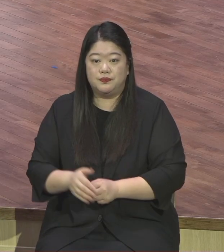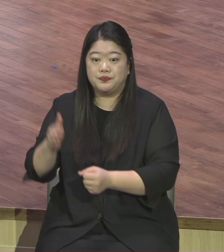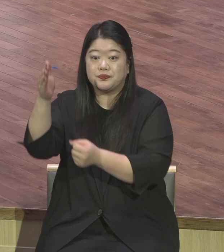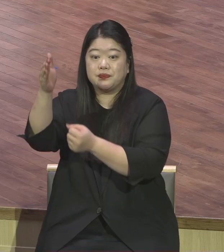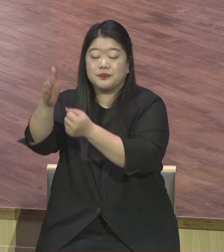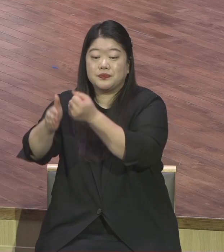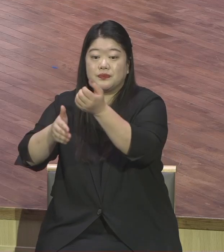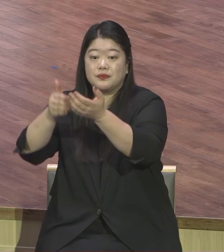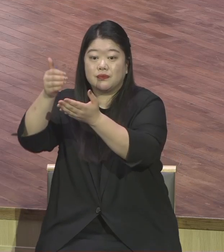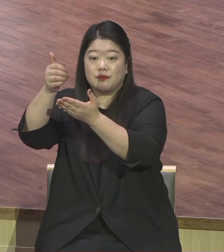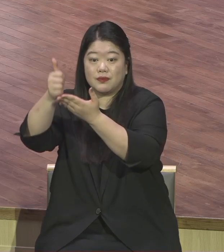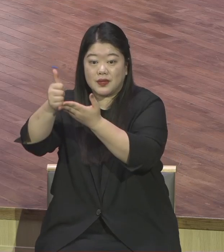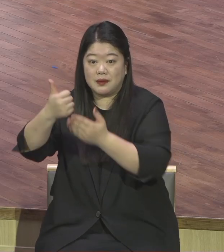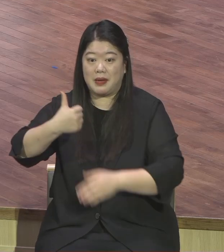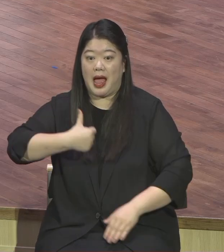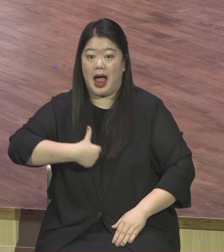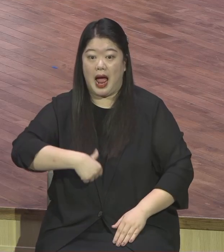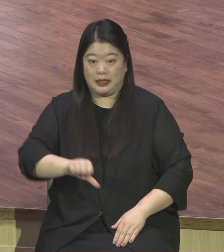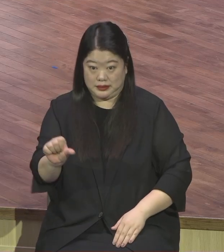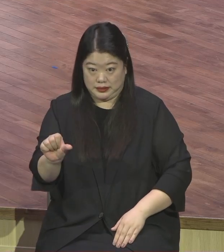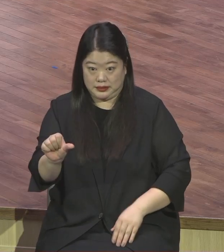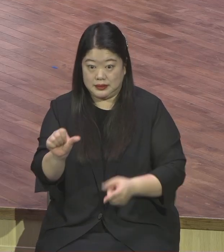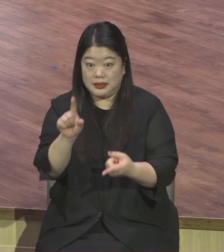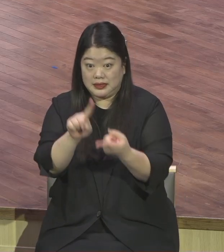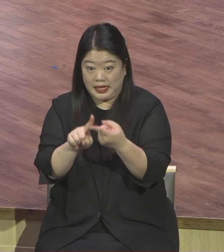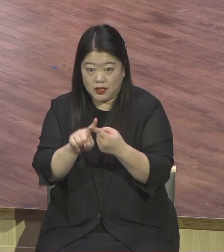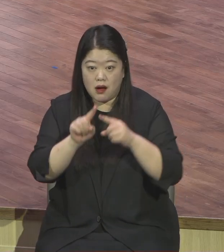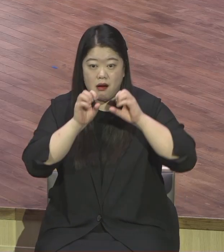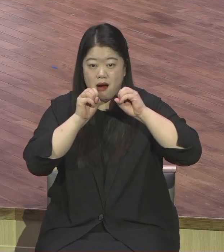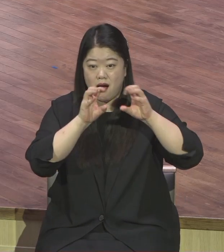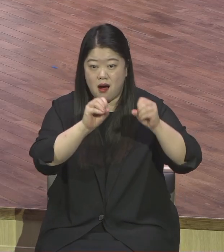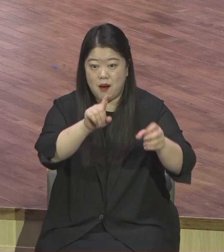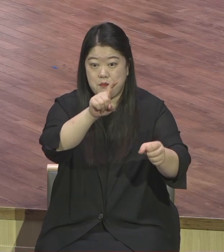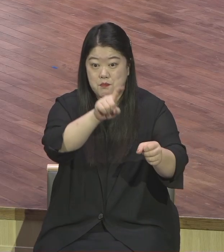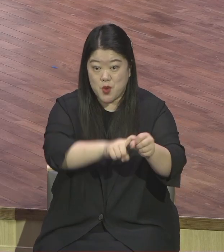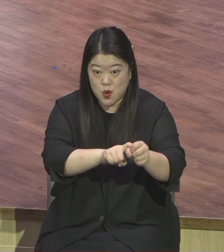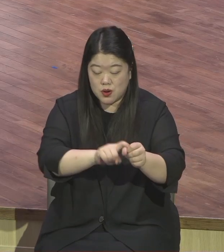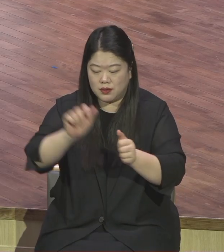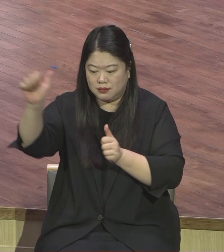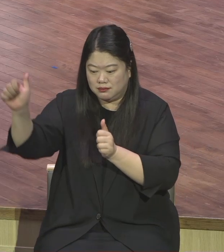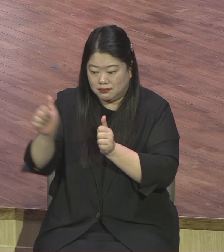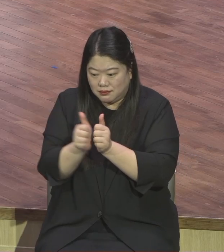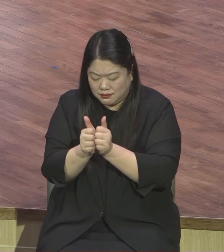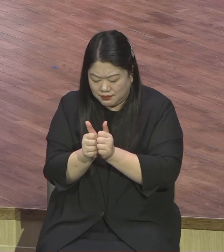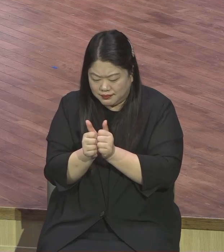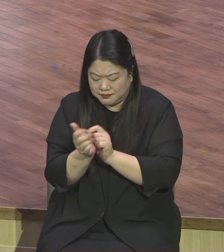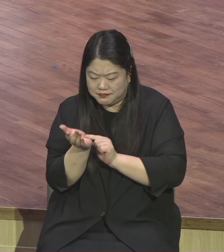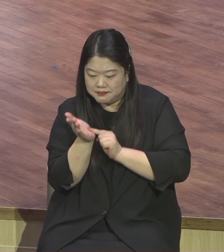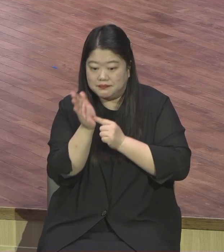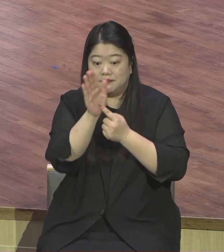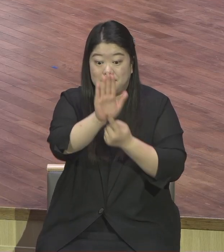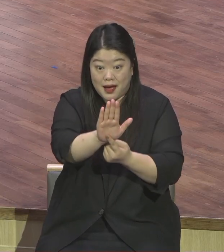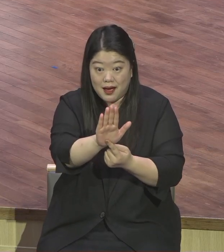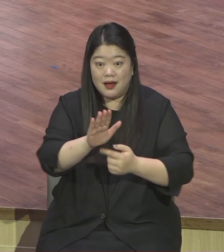이들을 이방에 전하기 위하여 그를 내 속에 나타내시기를 기뻐하셨을 때에